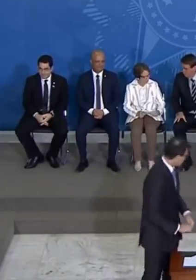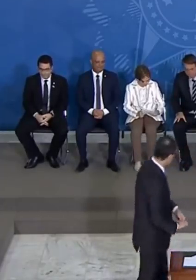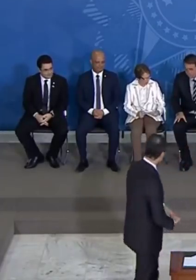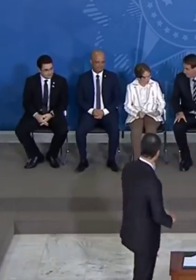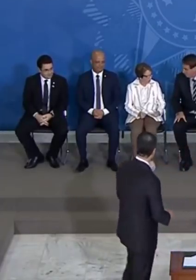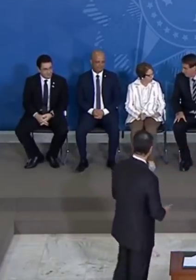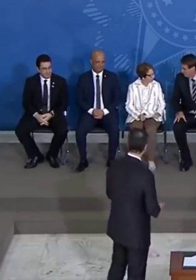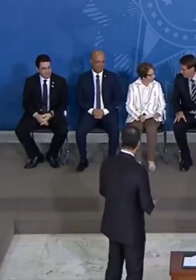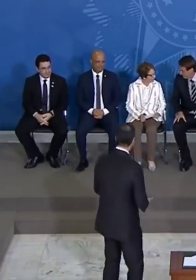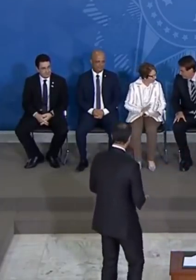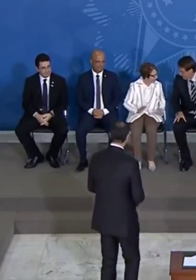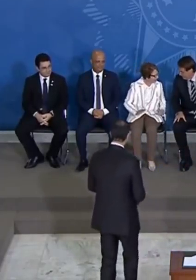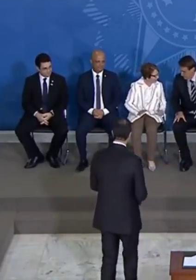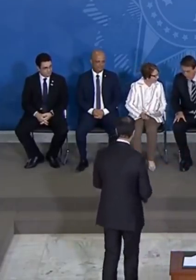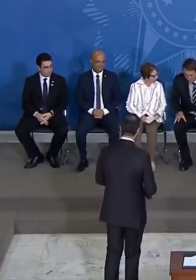a Lei nº